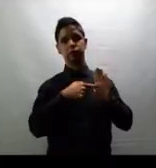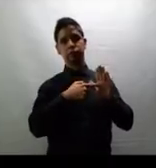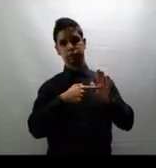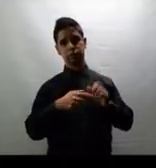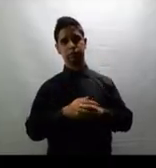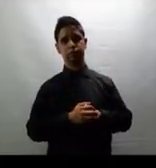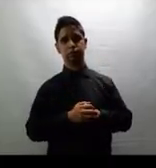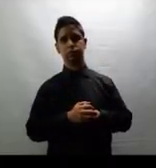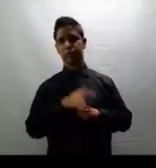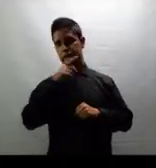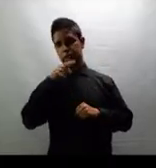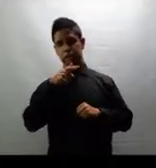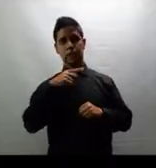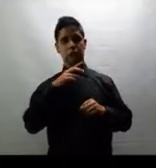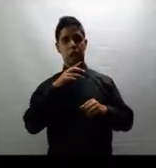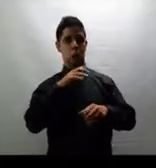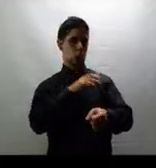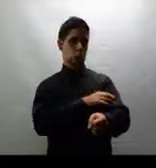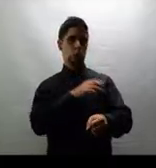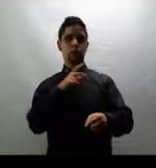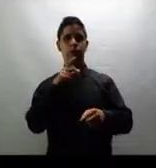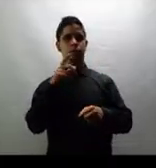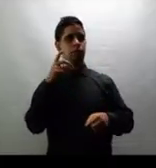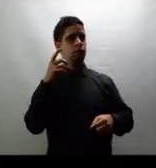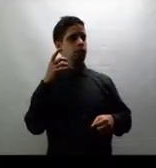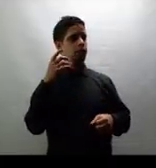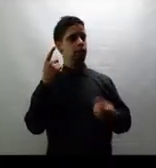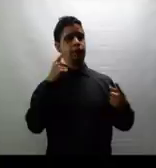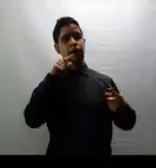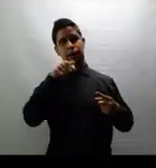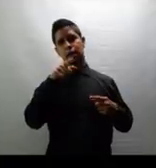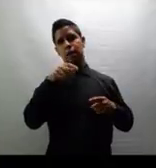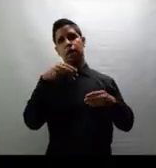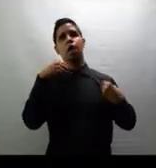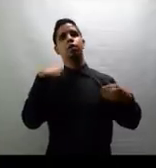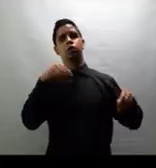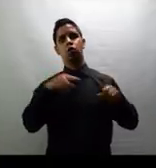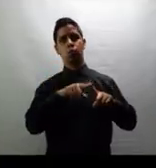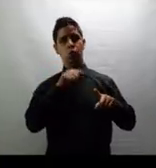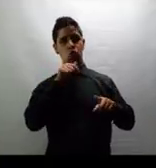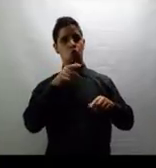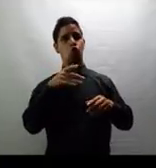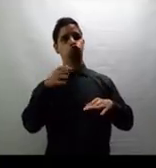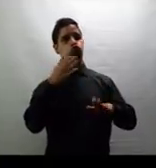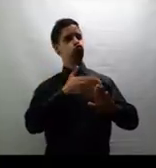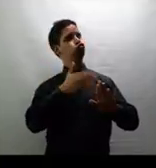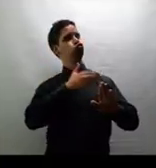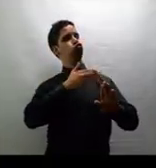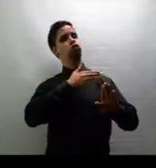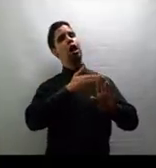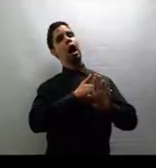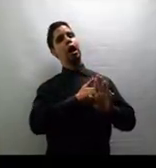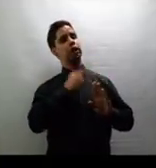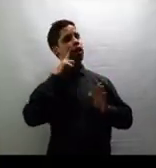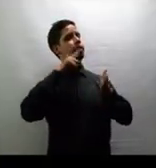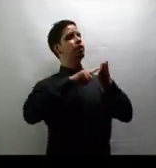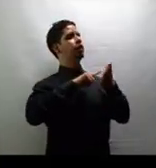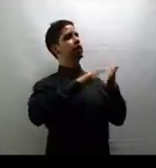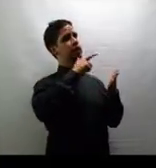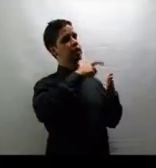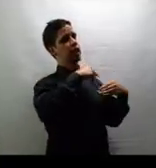pasa quien sea que esté gobernando pues parece como que fue esa persona pero no tú tienes que ir bien a la historia y ver verificar